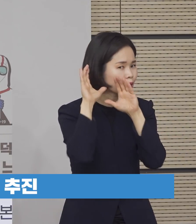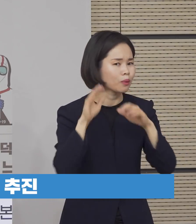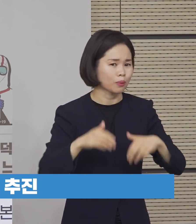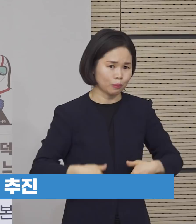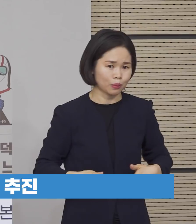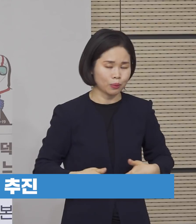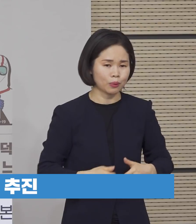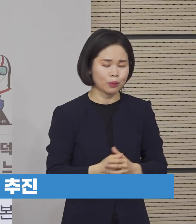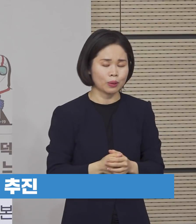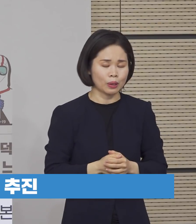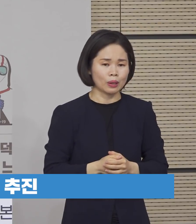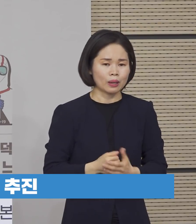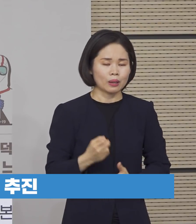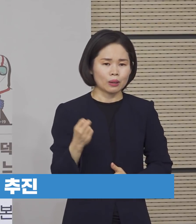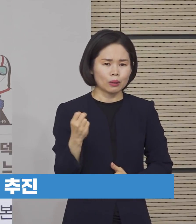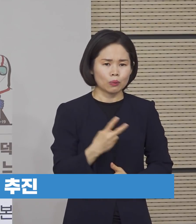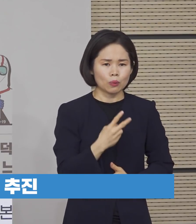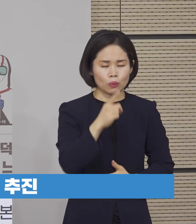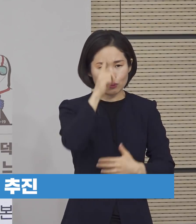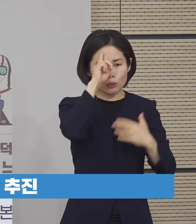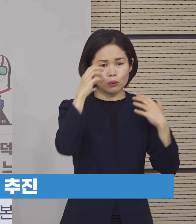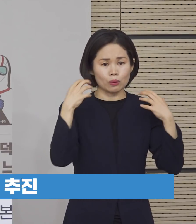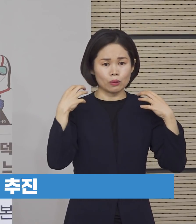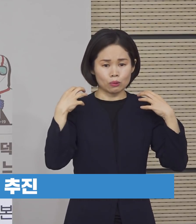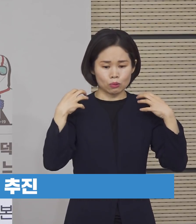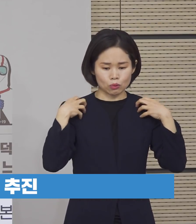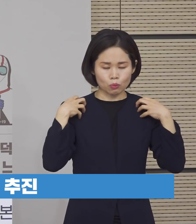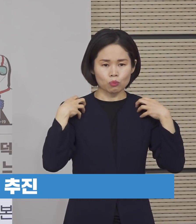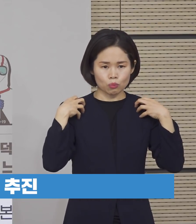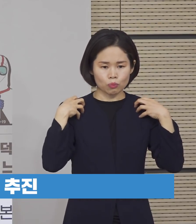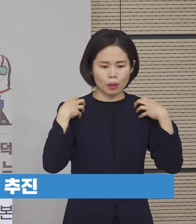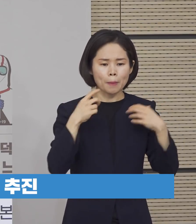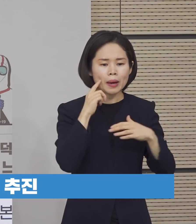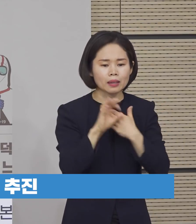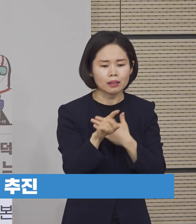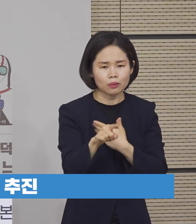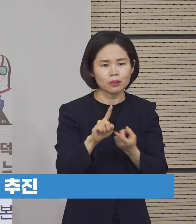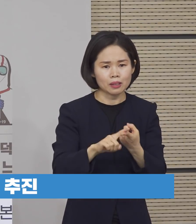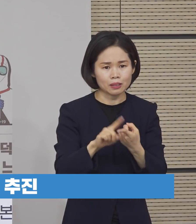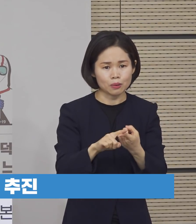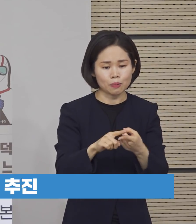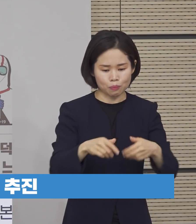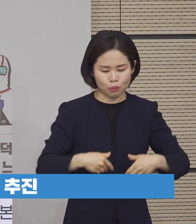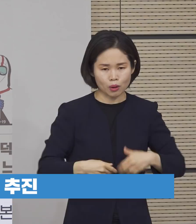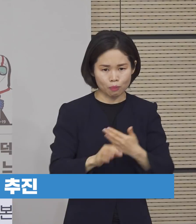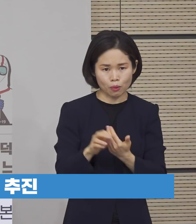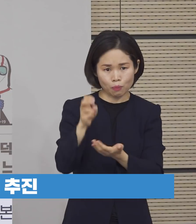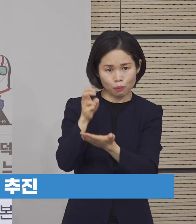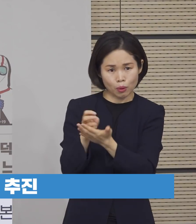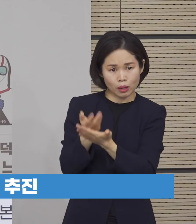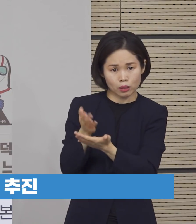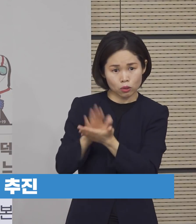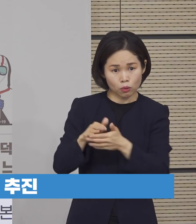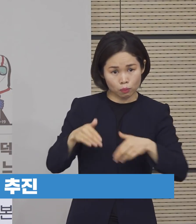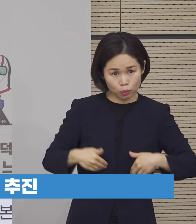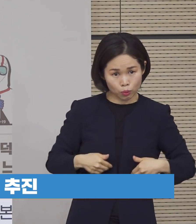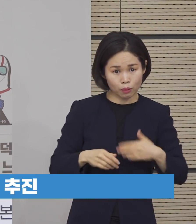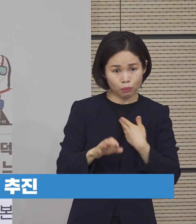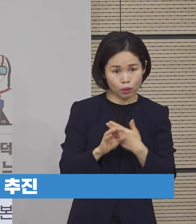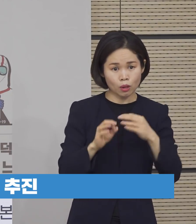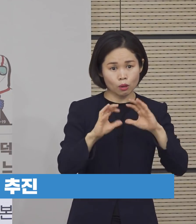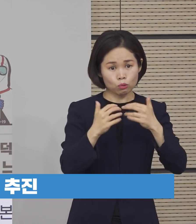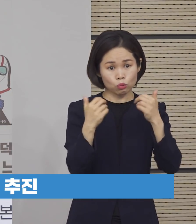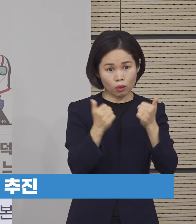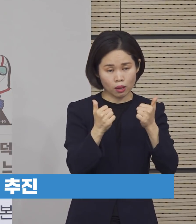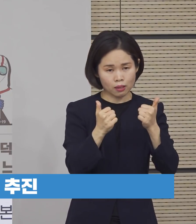되는 그 사안입니다. 그리고 정부 내, 그리고 앞으로 만약에 필요할 경우 법 개정을 통한